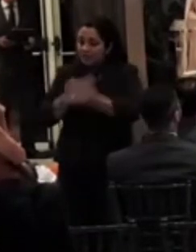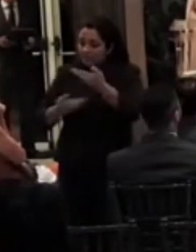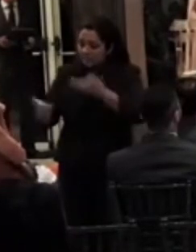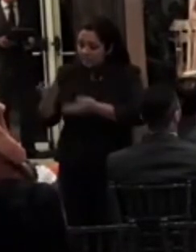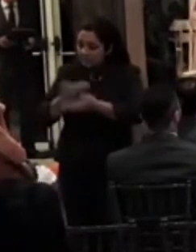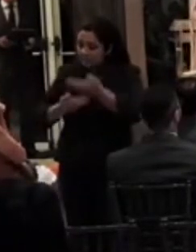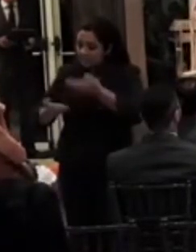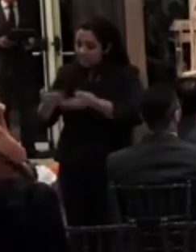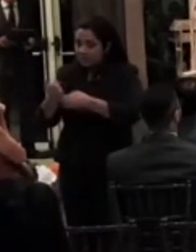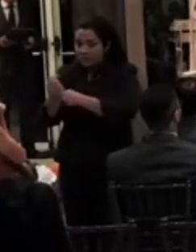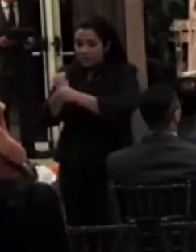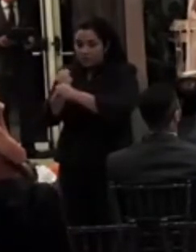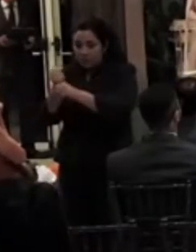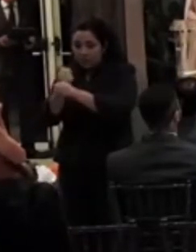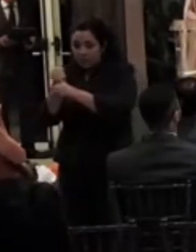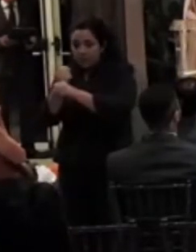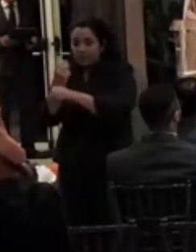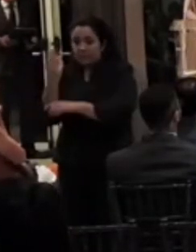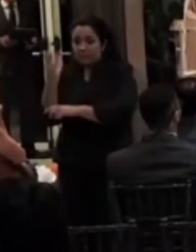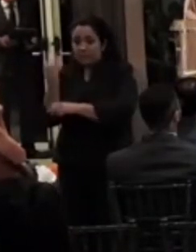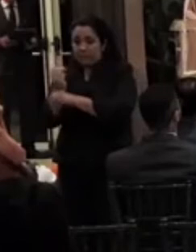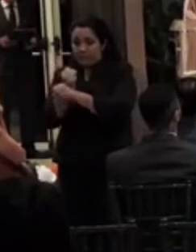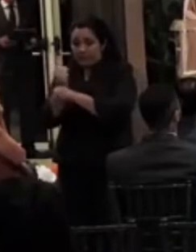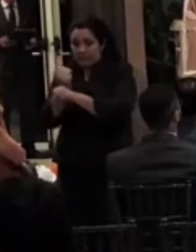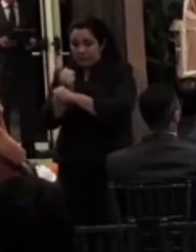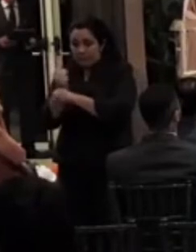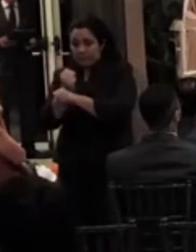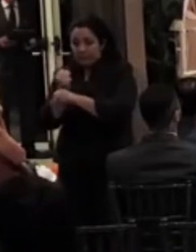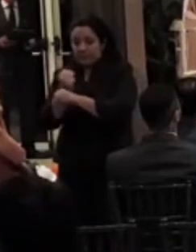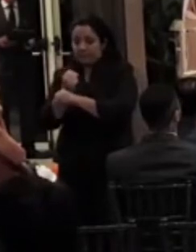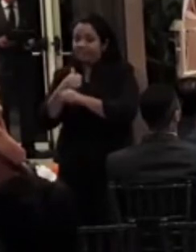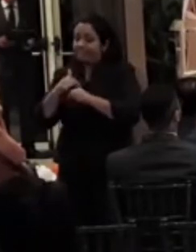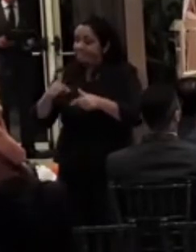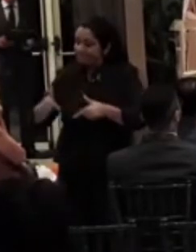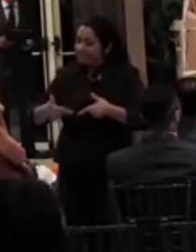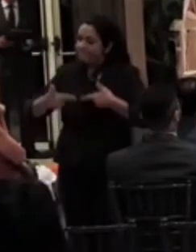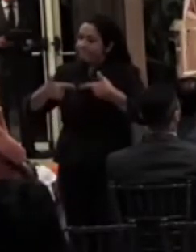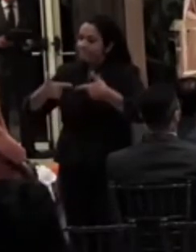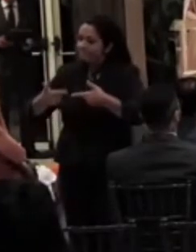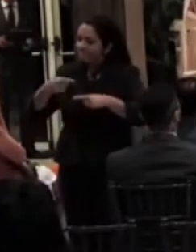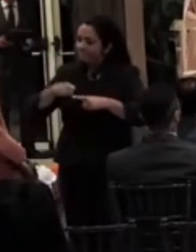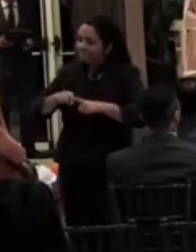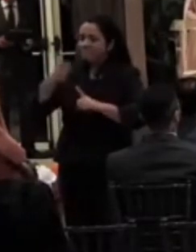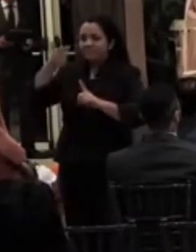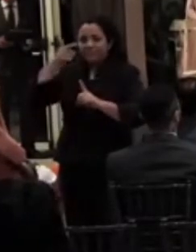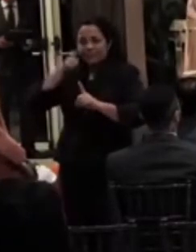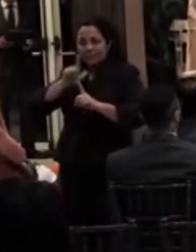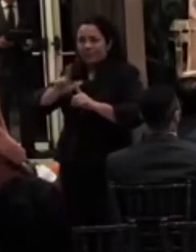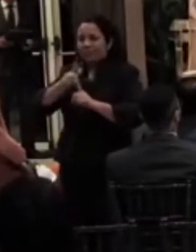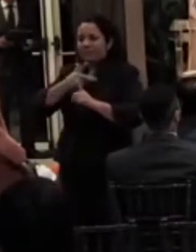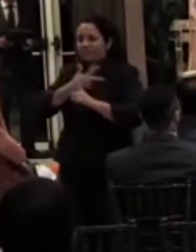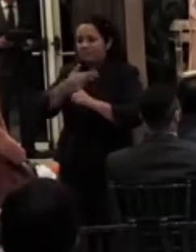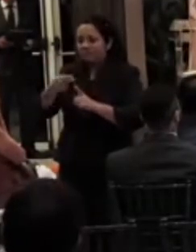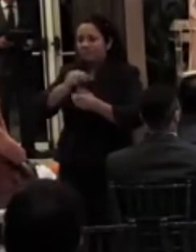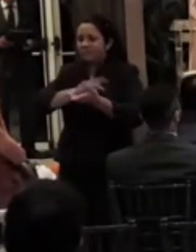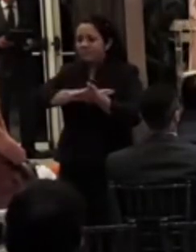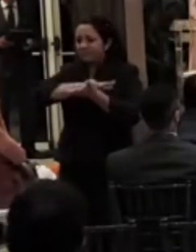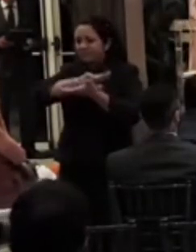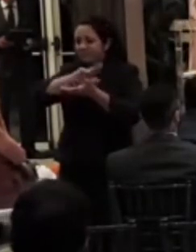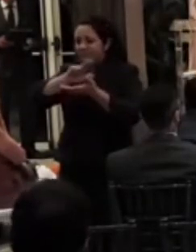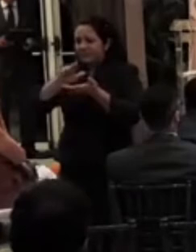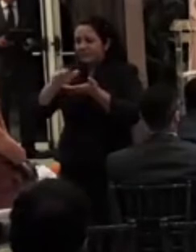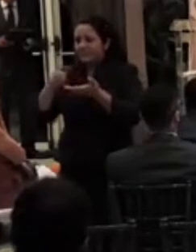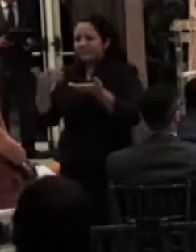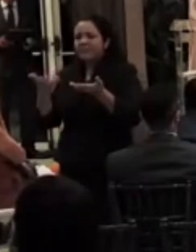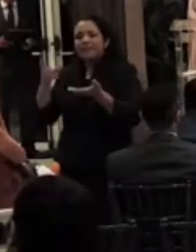ao longo dos últimos 3 anos. Quantos desafios, quantas conquistas. A partir de agora,